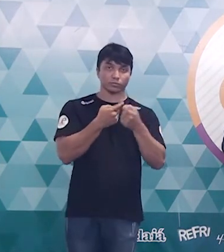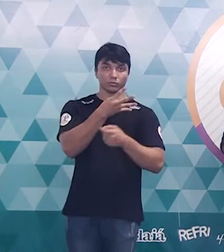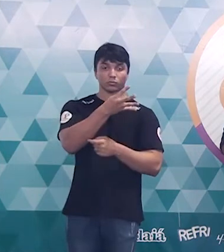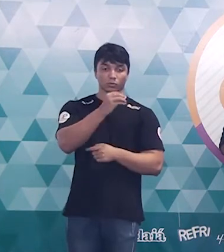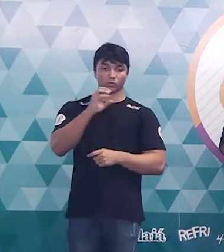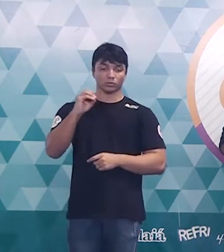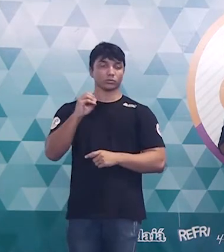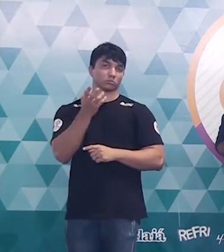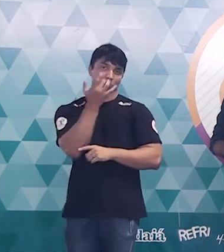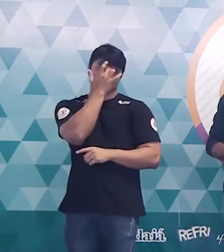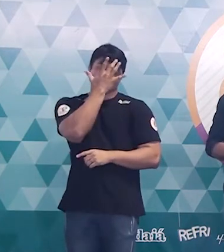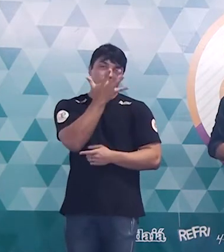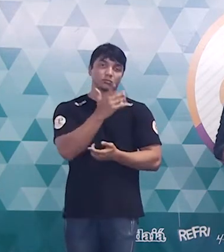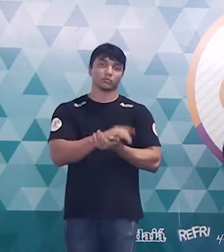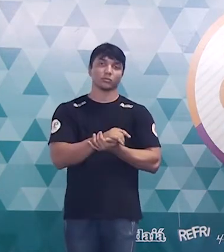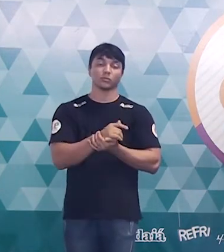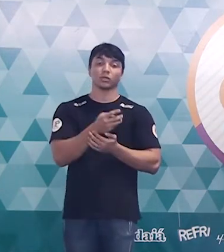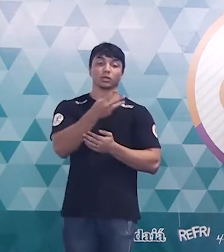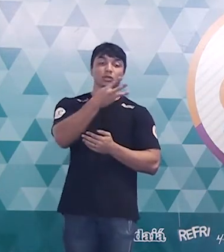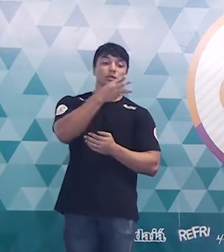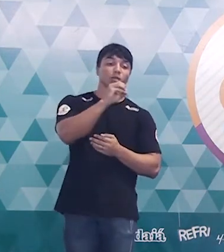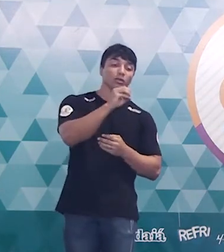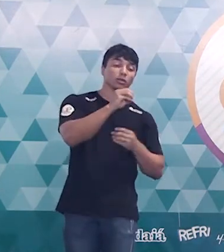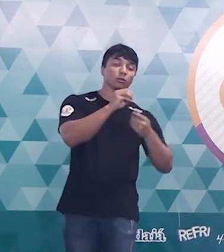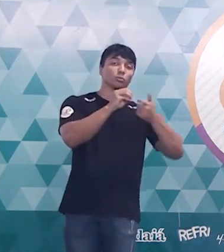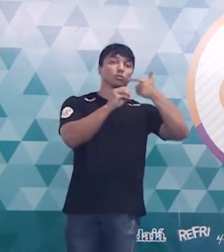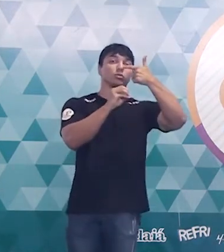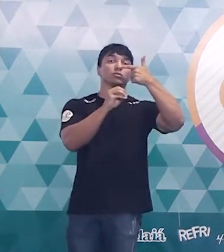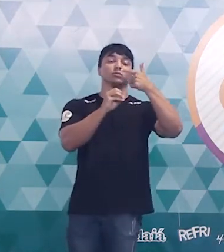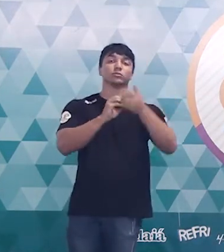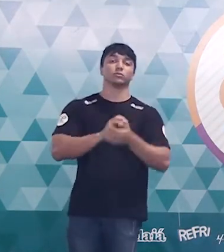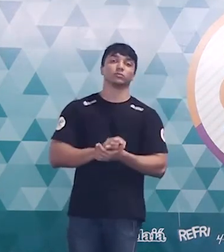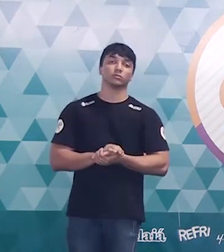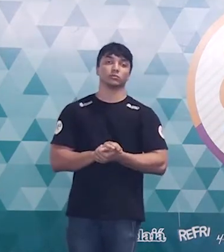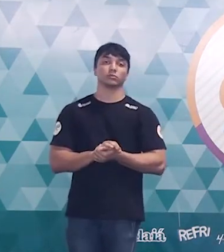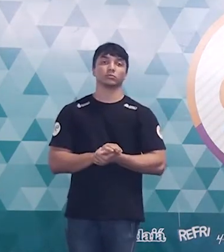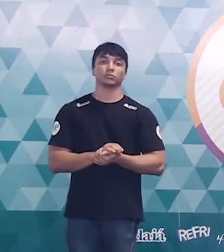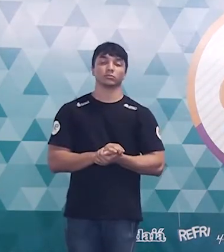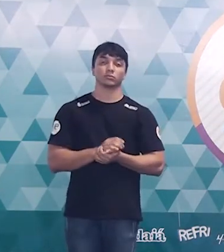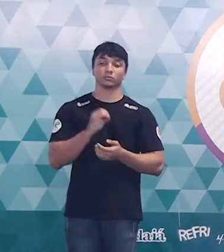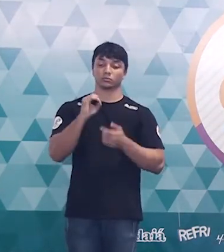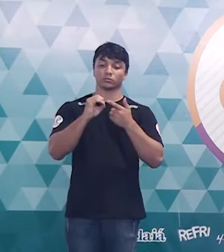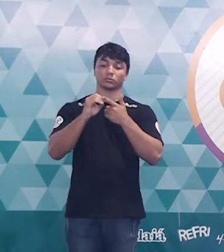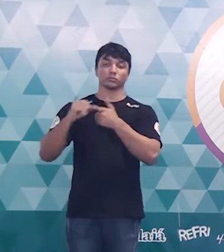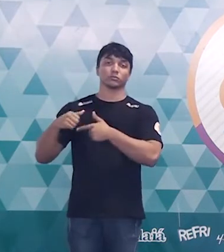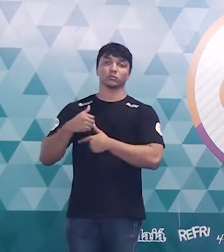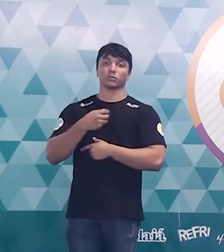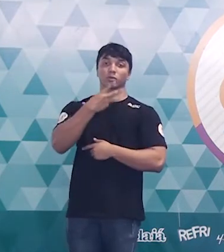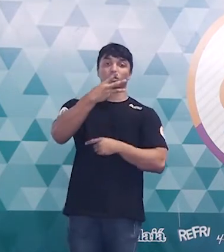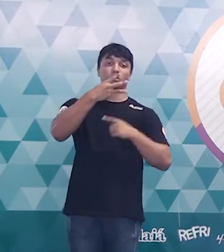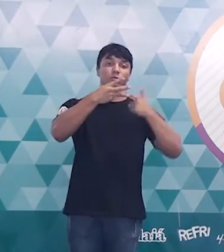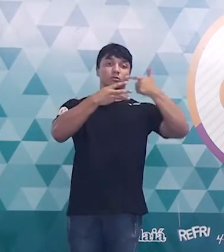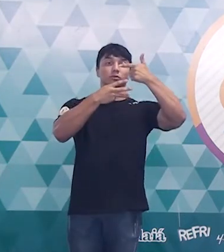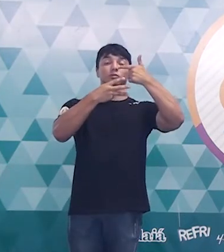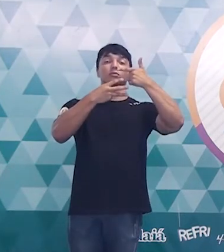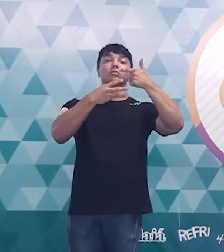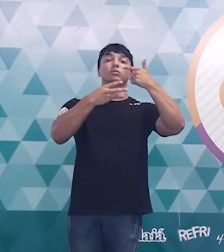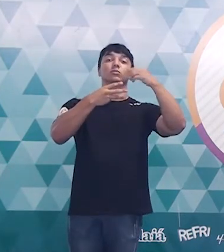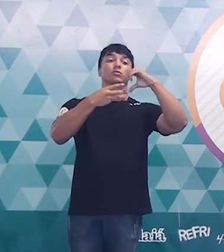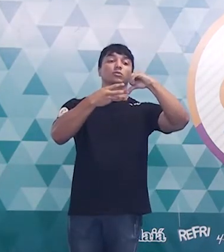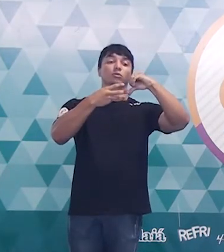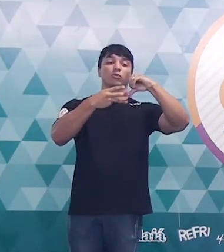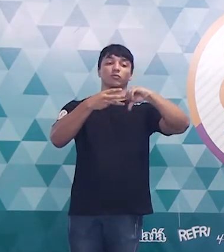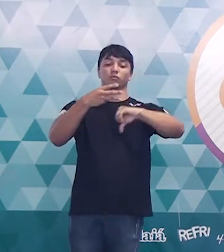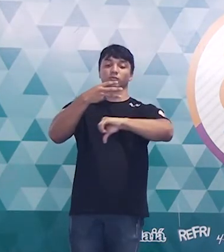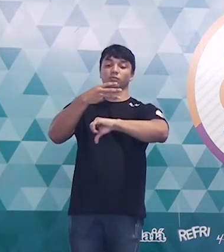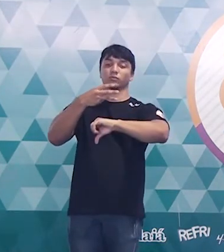400, não é fácil? Quanto é que é 30 ao quadrado? Esquece o zero. 3 ao quadrado é